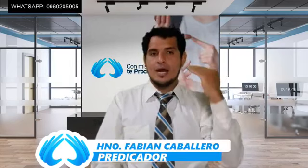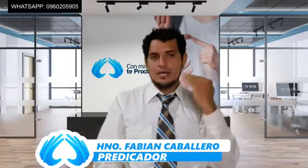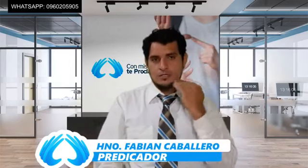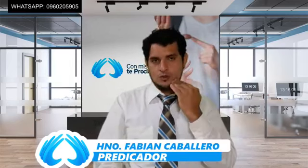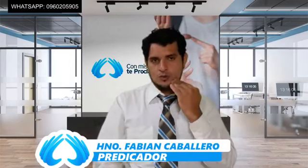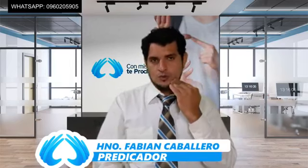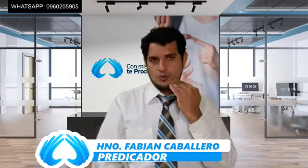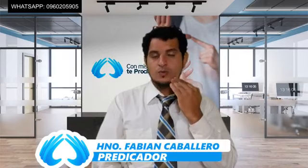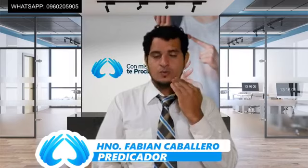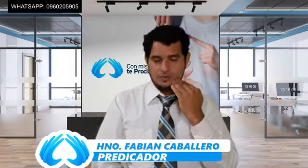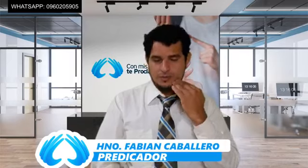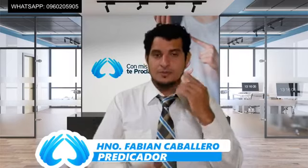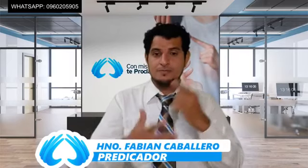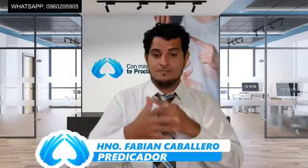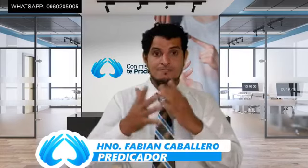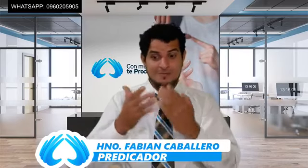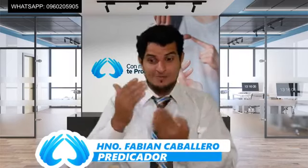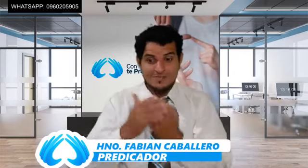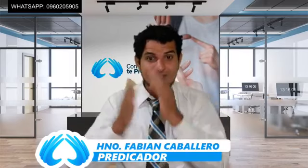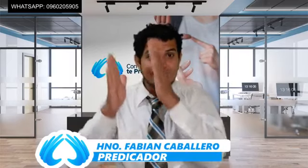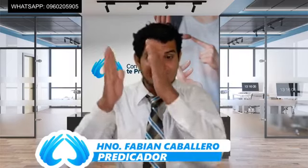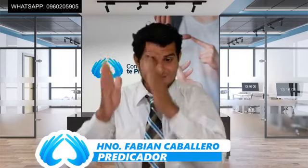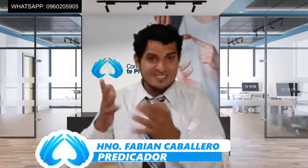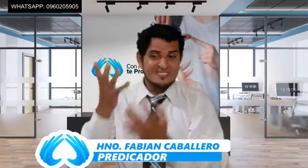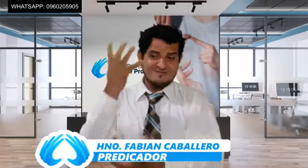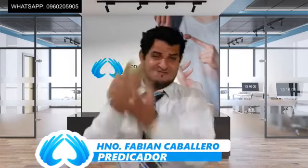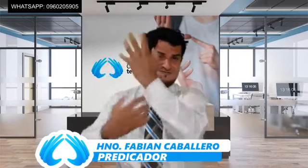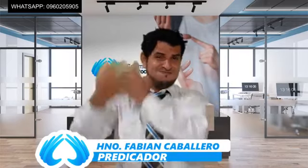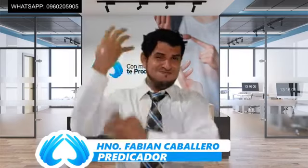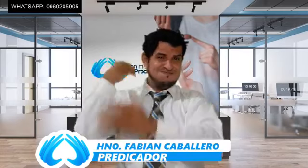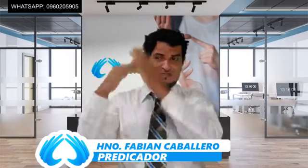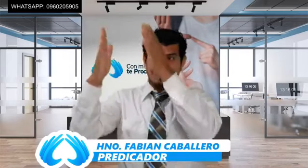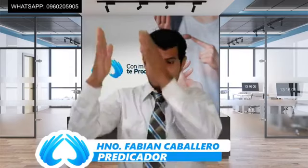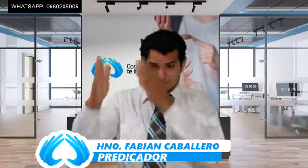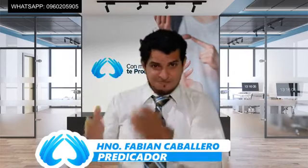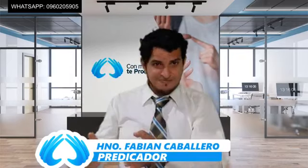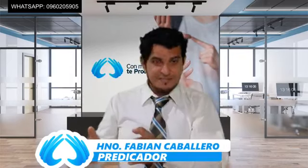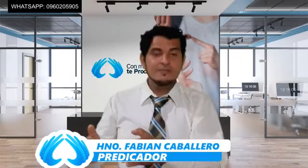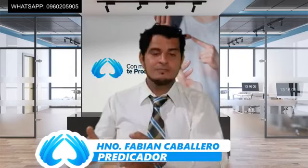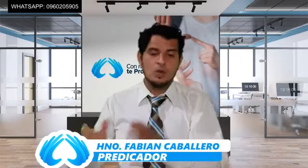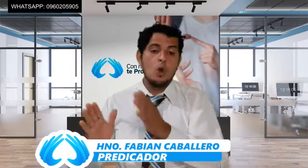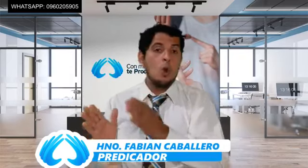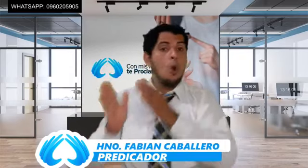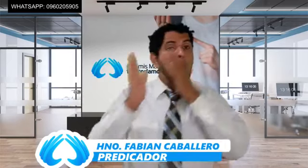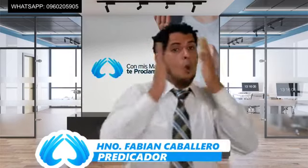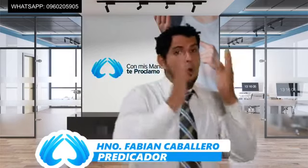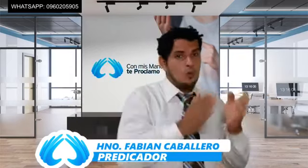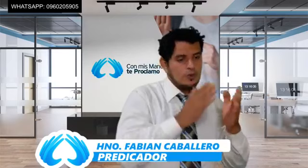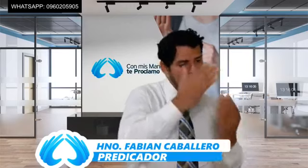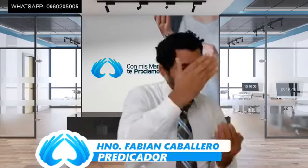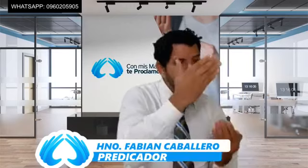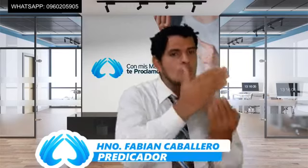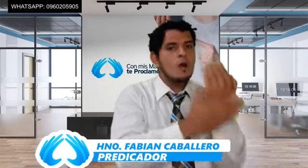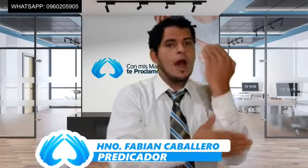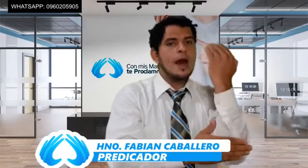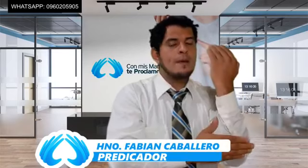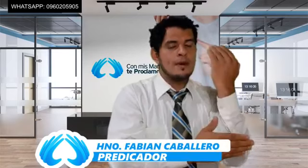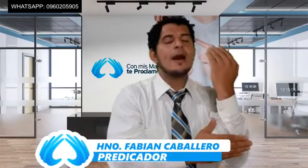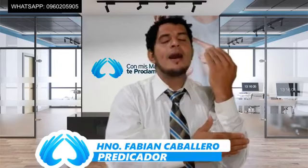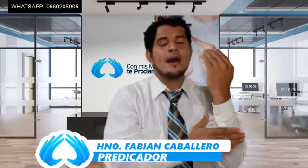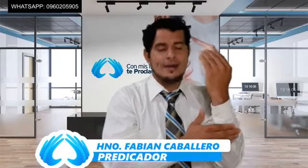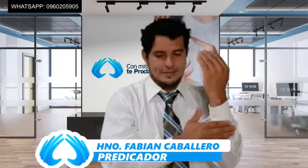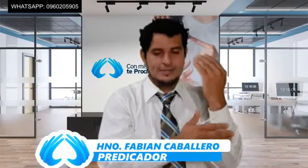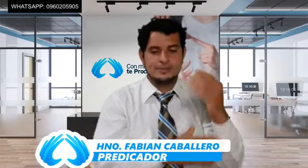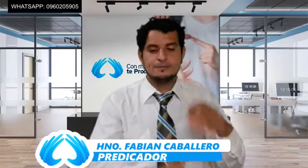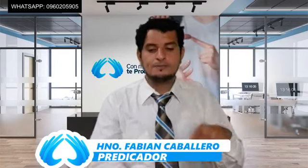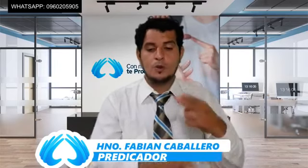A Malaquías. De Oseas a Malaquías son profetas menores. Esos son los libros